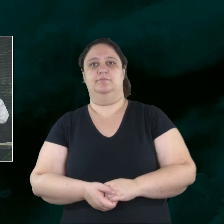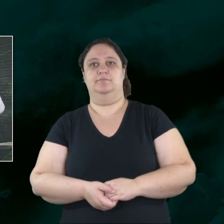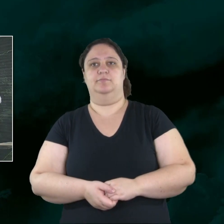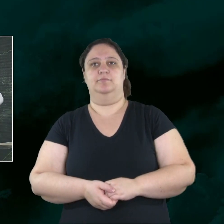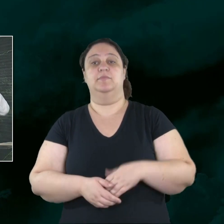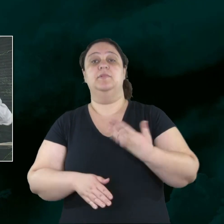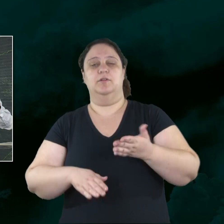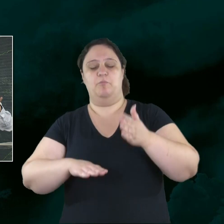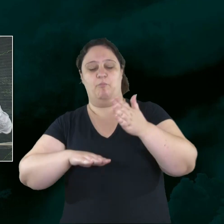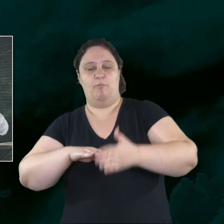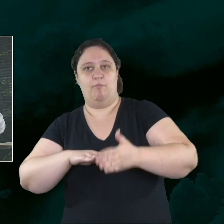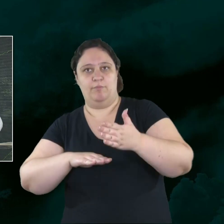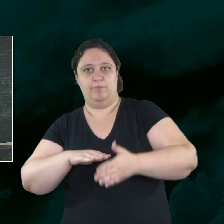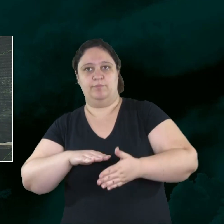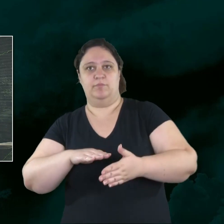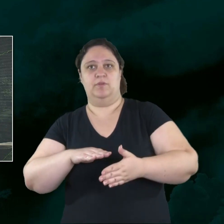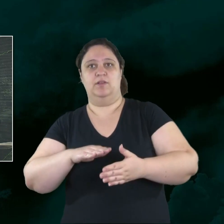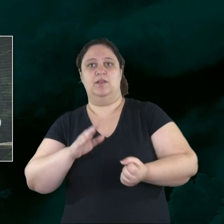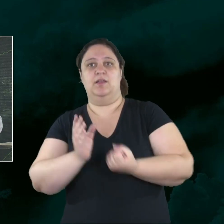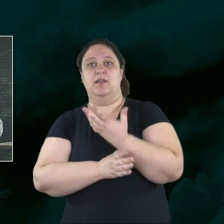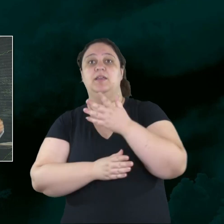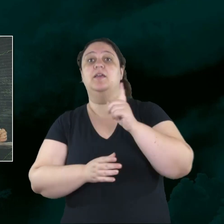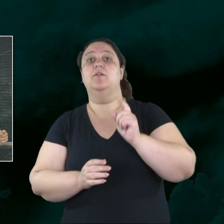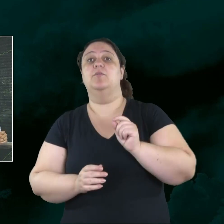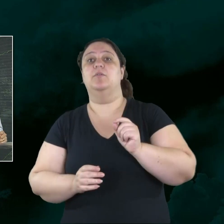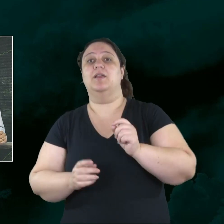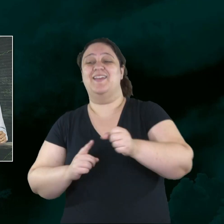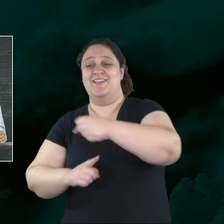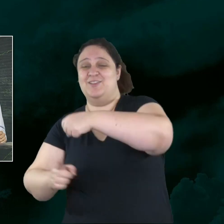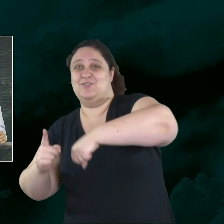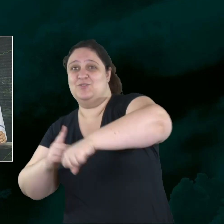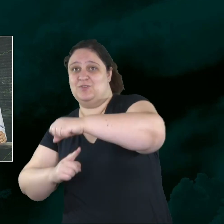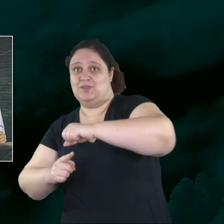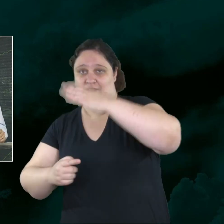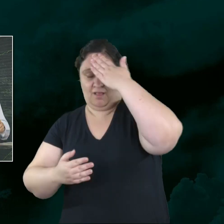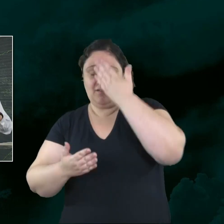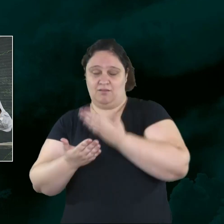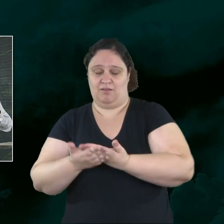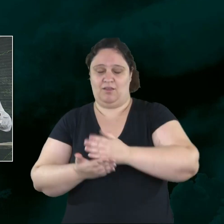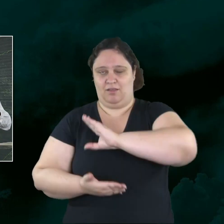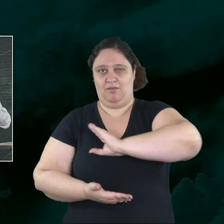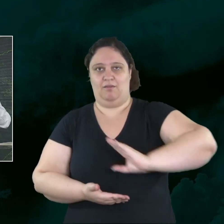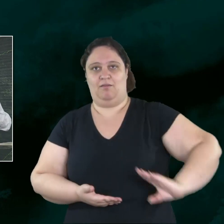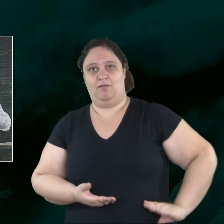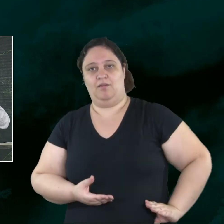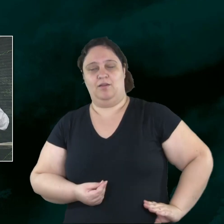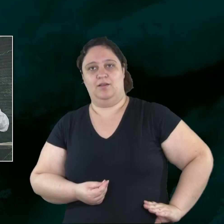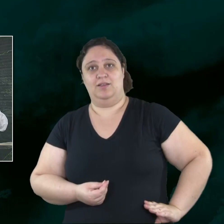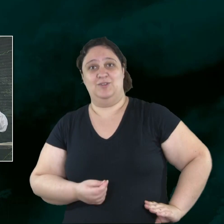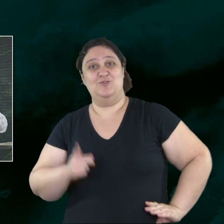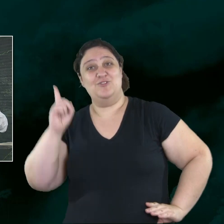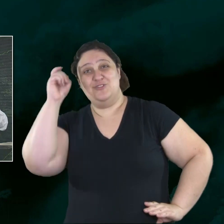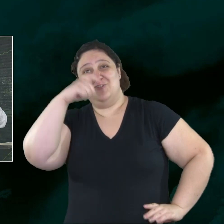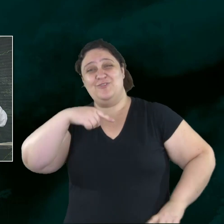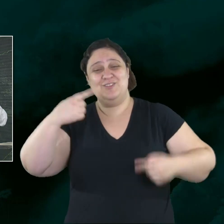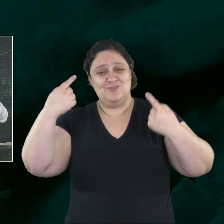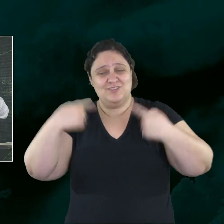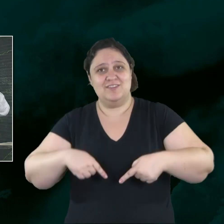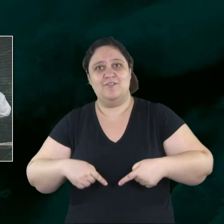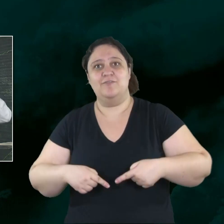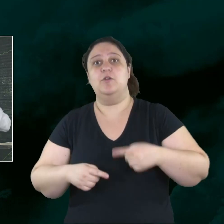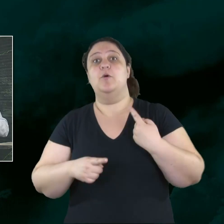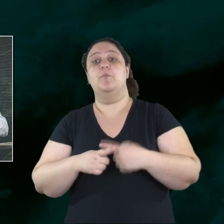pós-modernidade gera um grande desafio para a sociedade cristã, que vive sua cultura baseada na